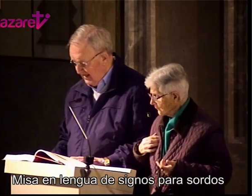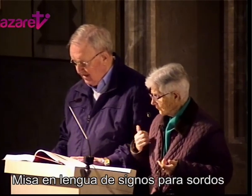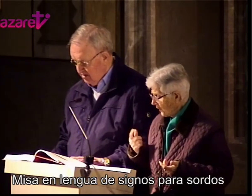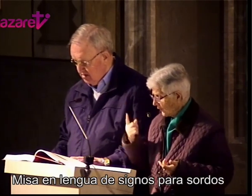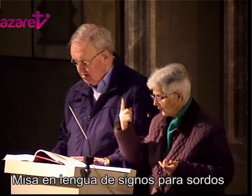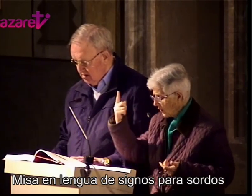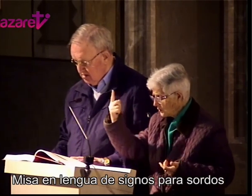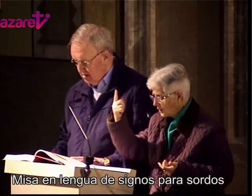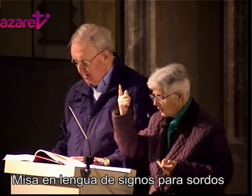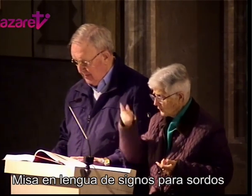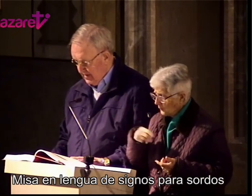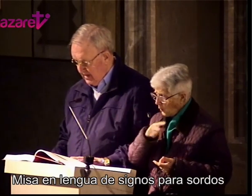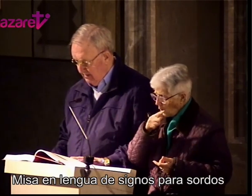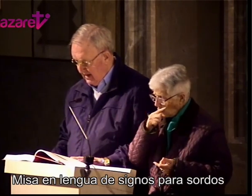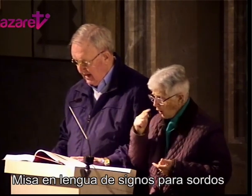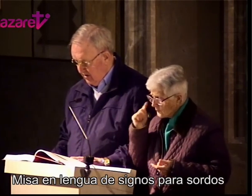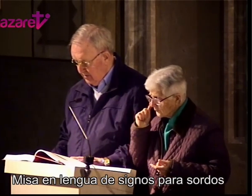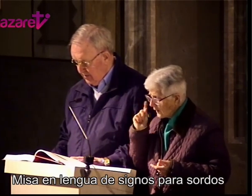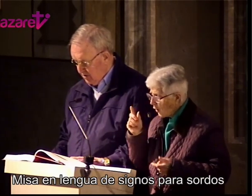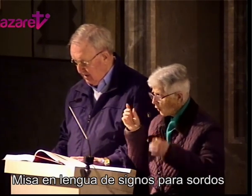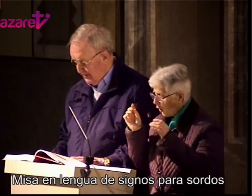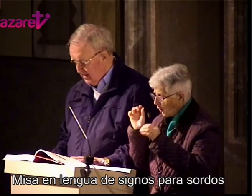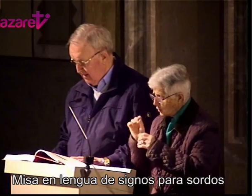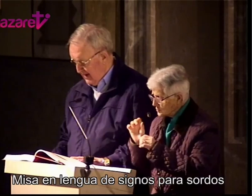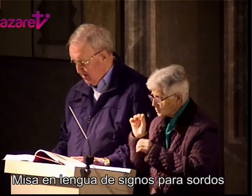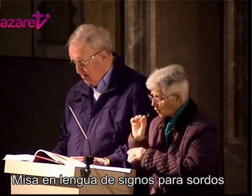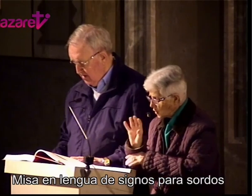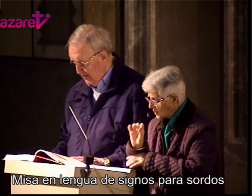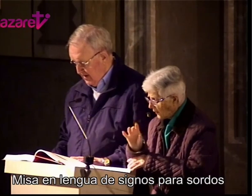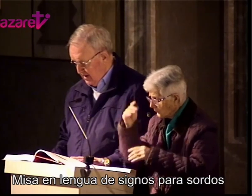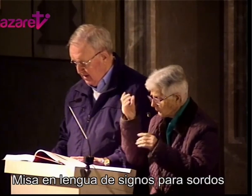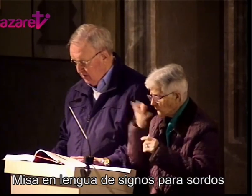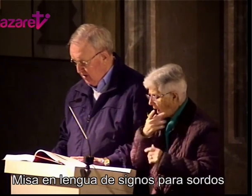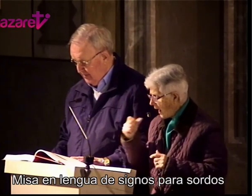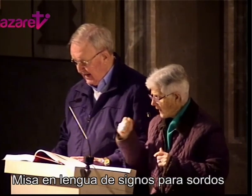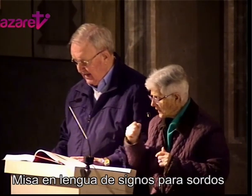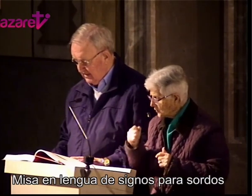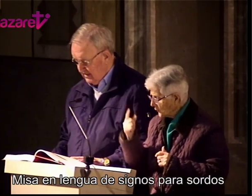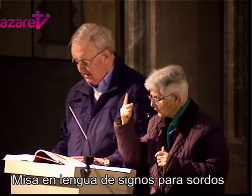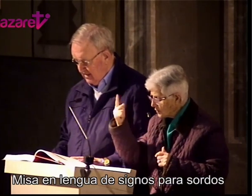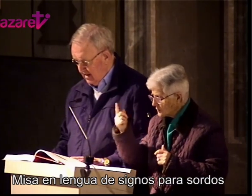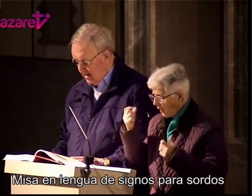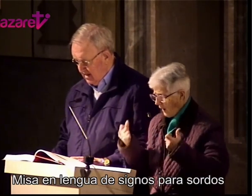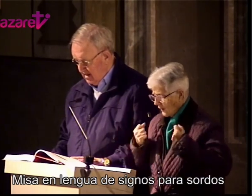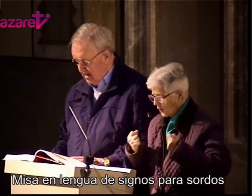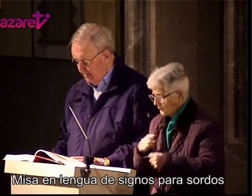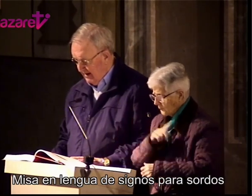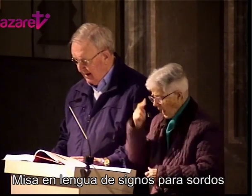dado. Lleva a hombros el principado y su nombre es Maravilla